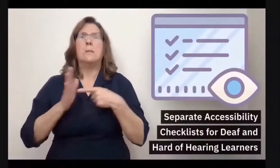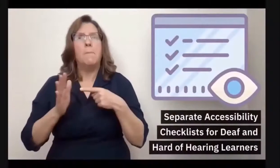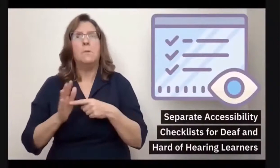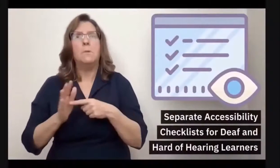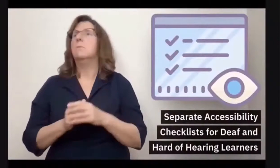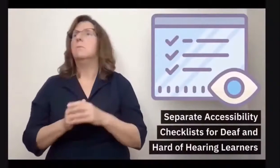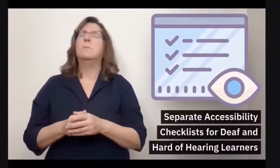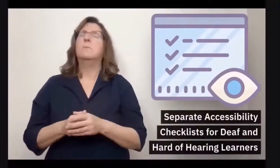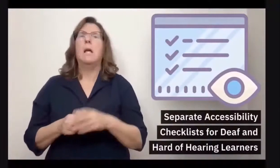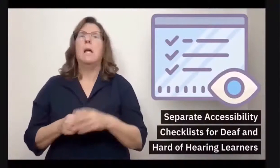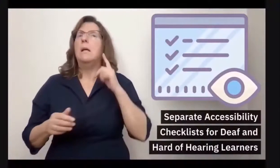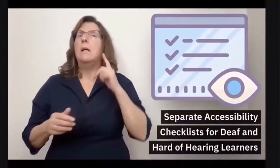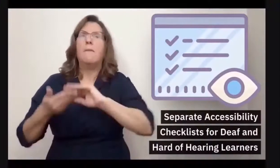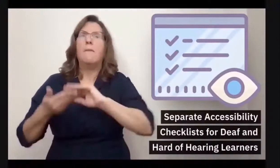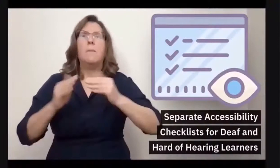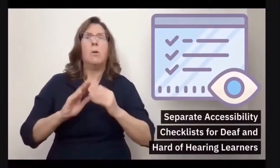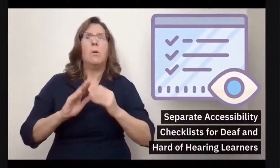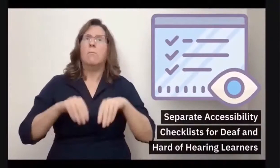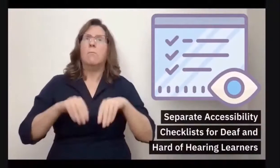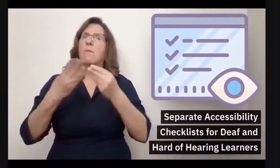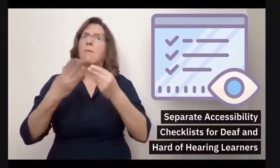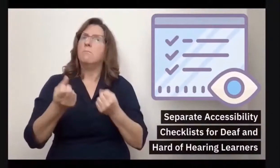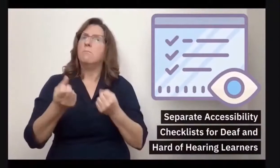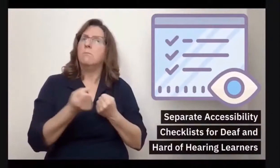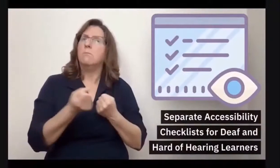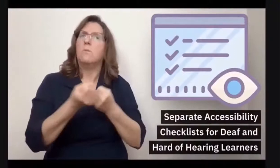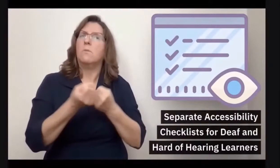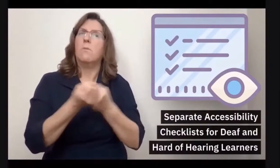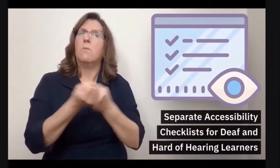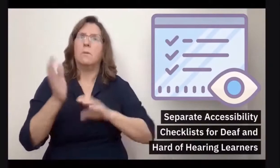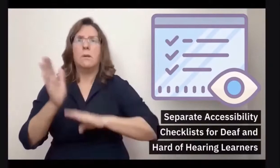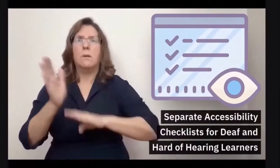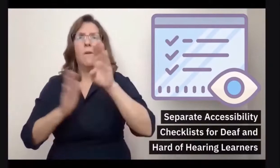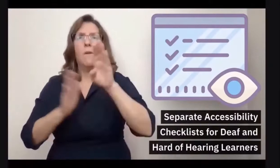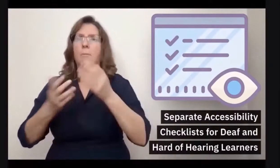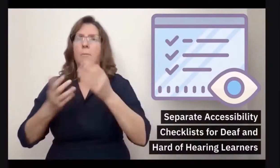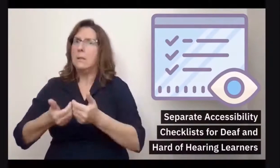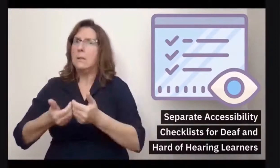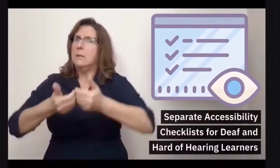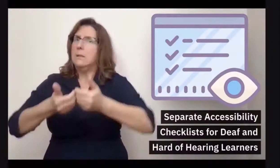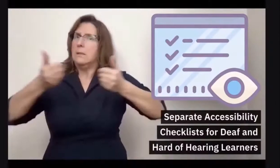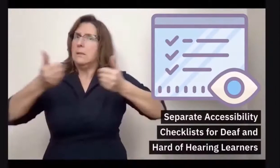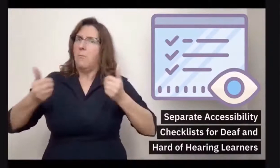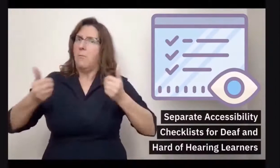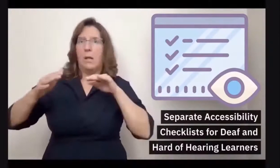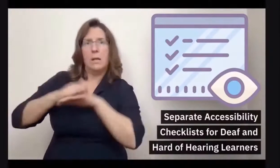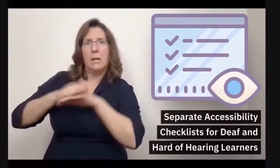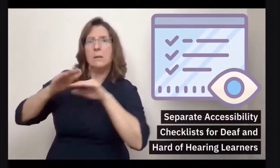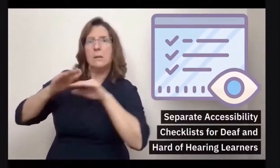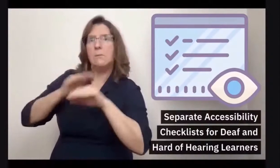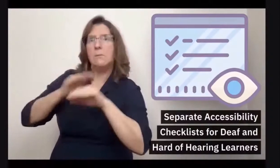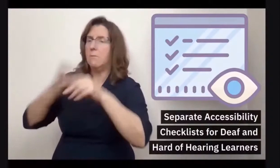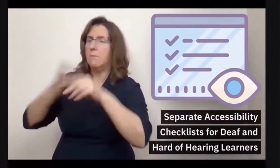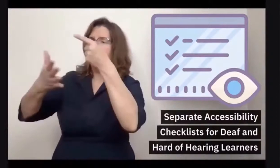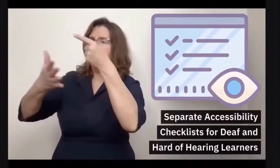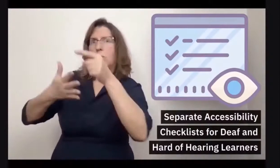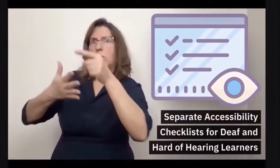Una tarea que hizo la comunidad fue crear un checklist de accesibilidad específico donde